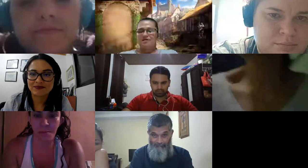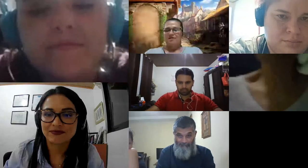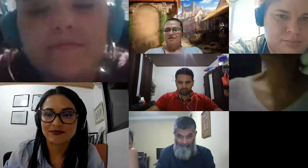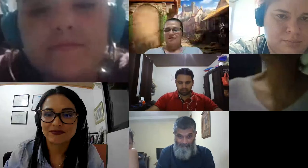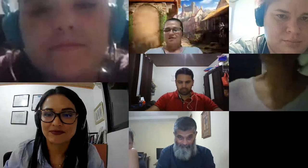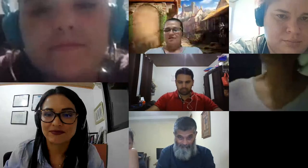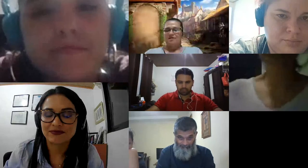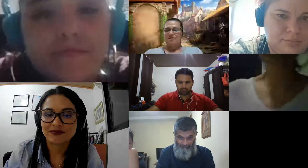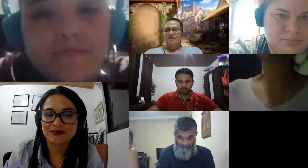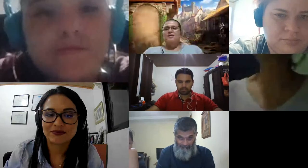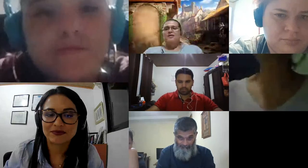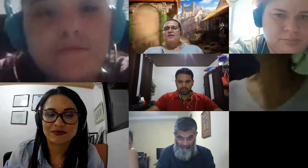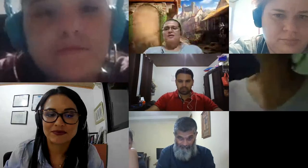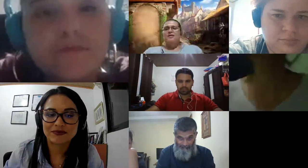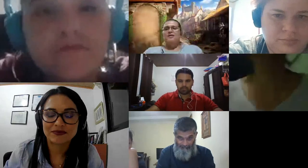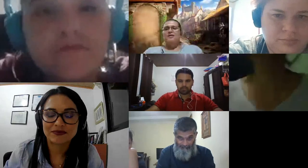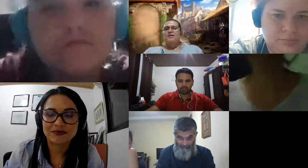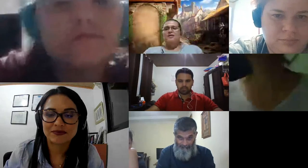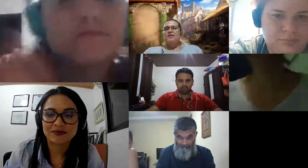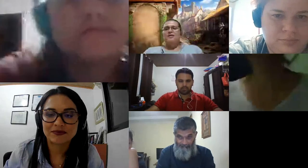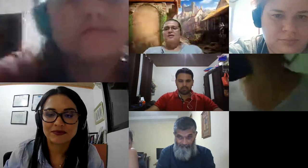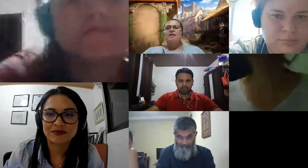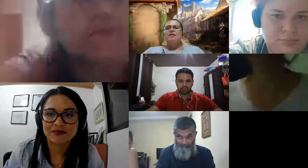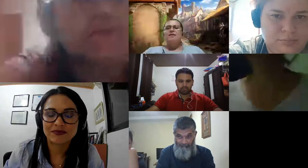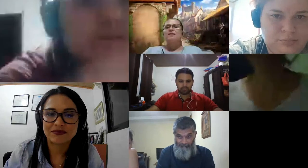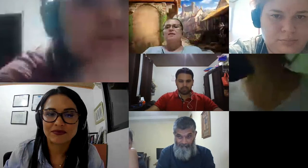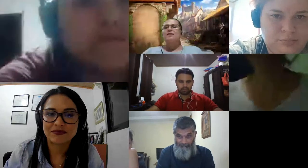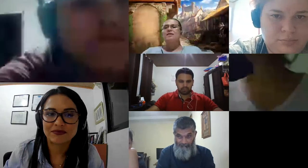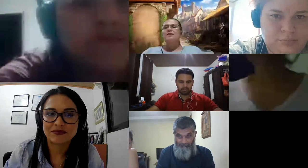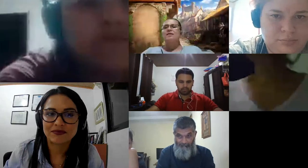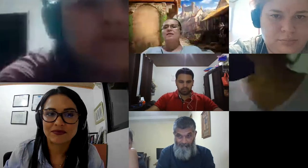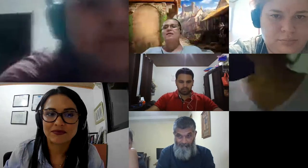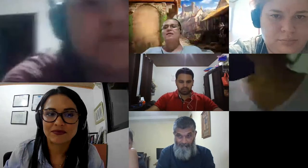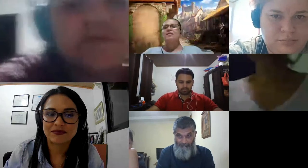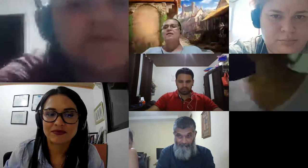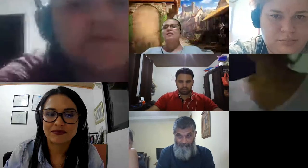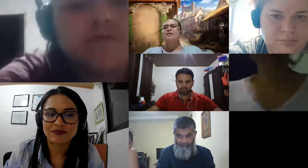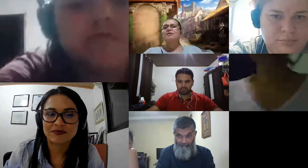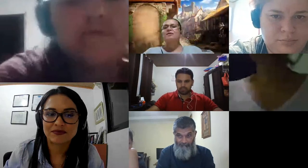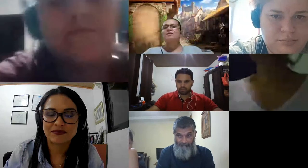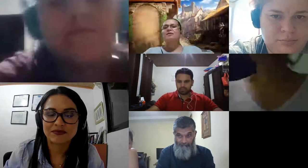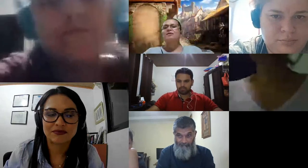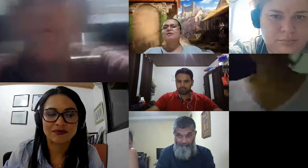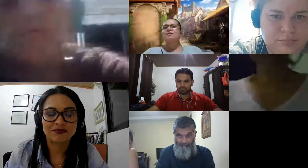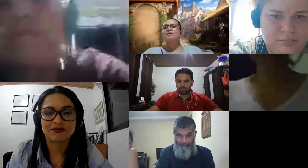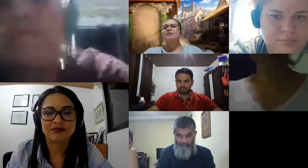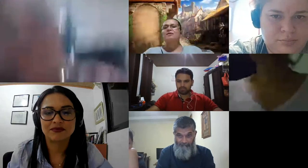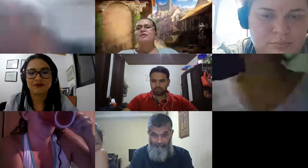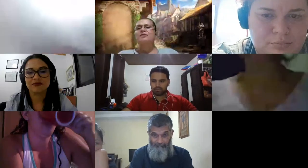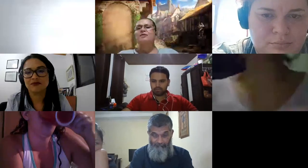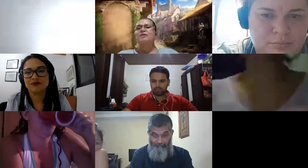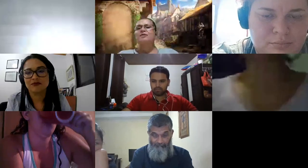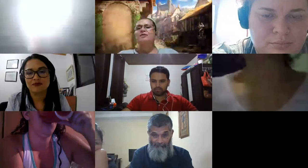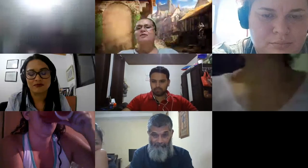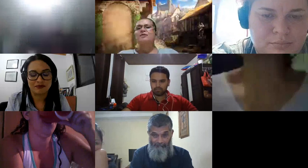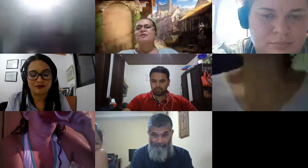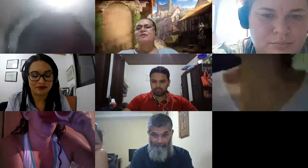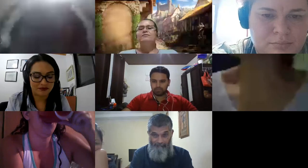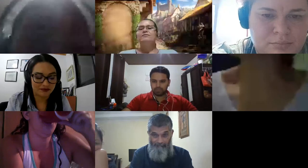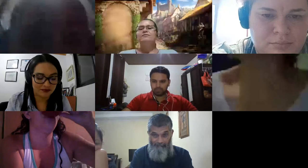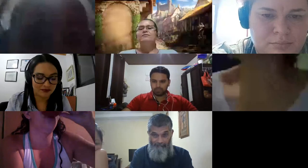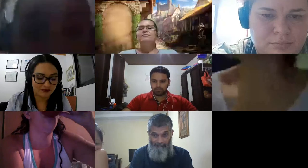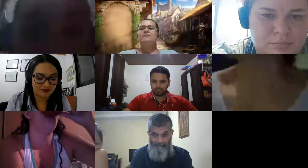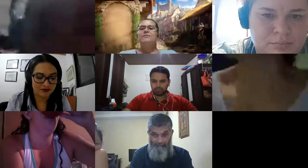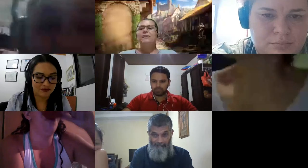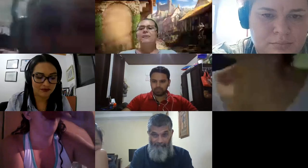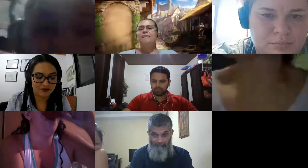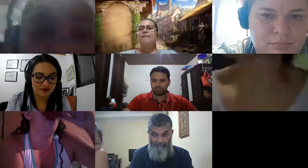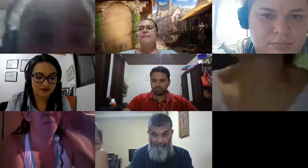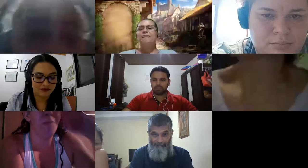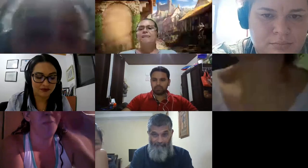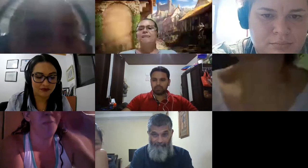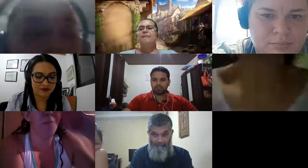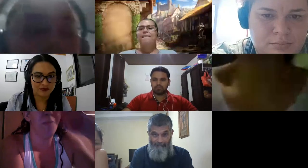efectivamente, tal y como lo mencionás, hubo dos preguntas. La primera es repetir